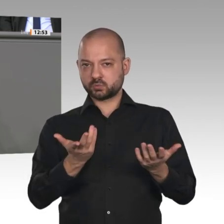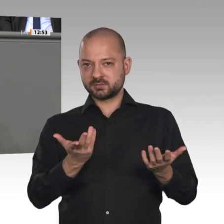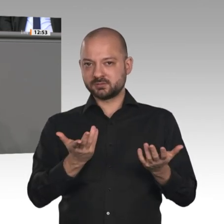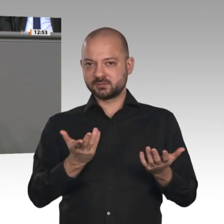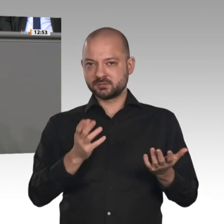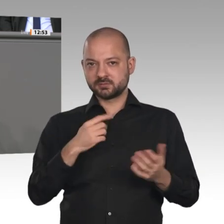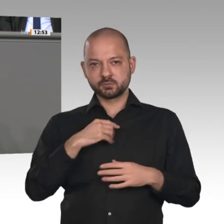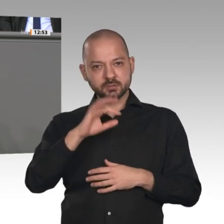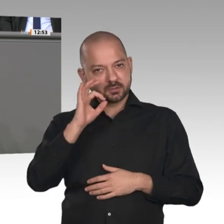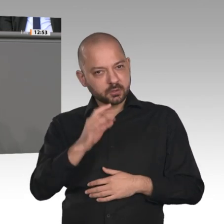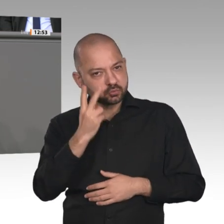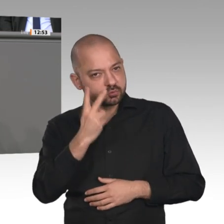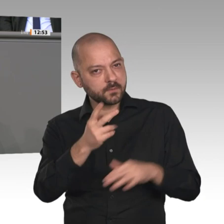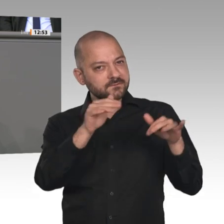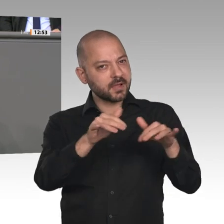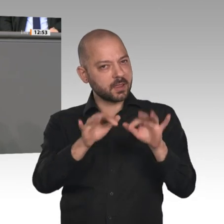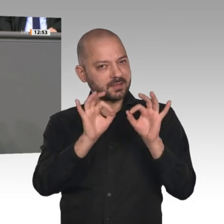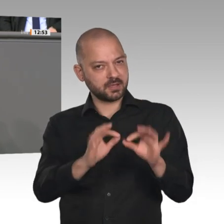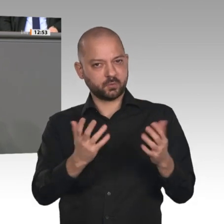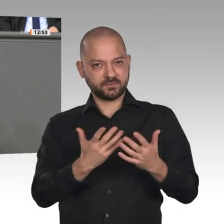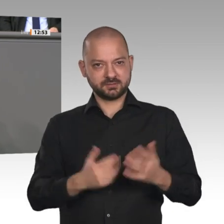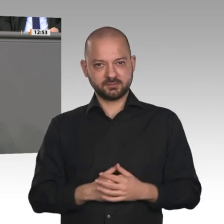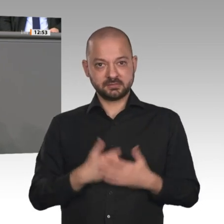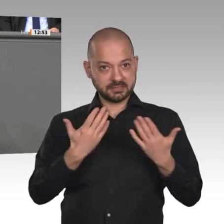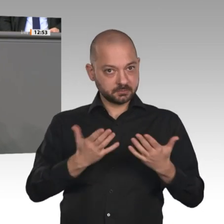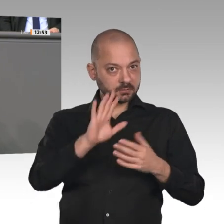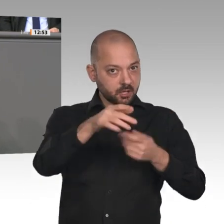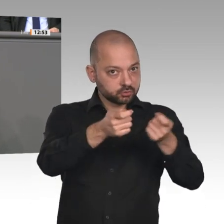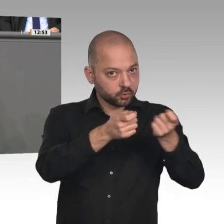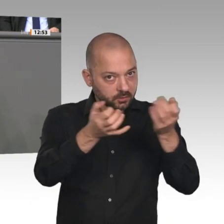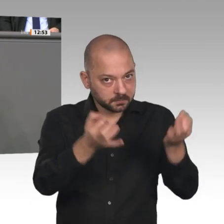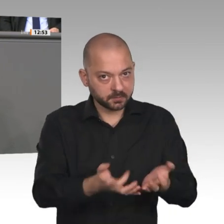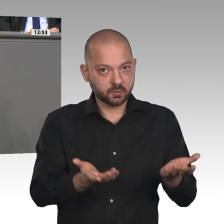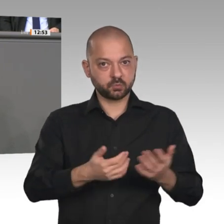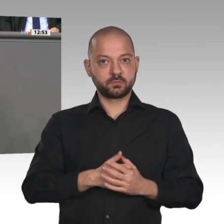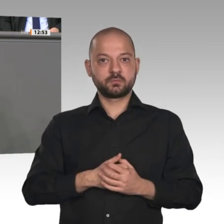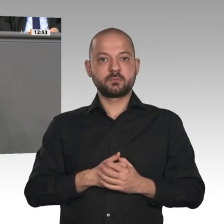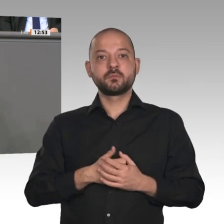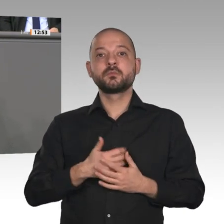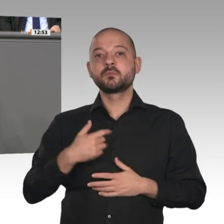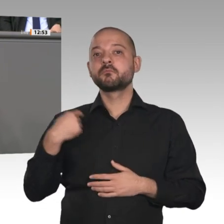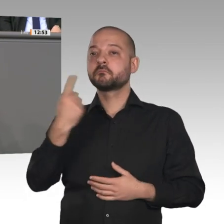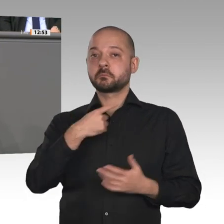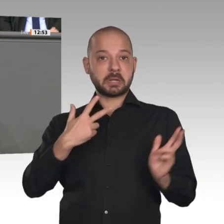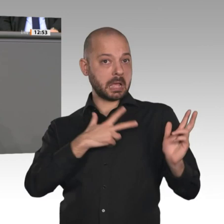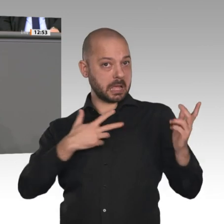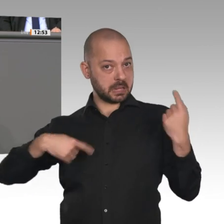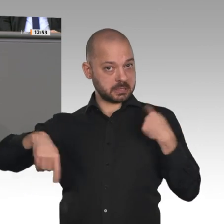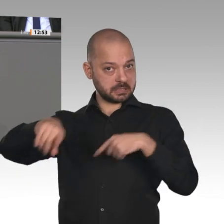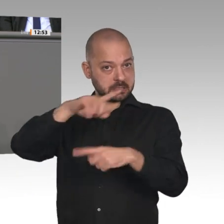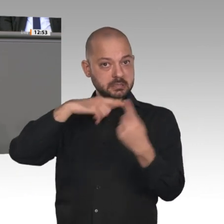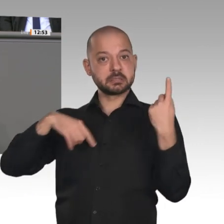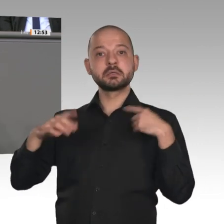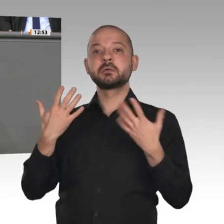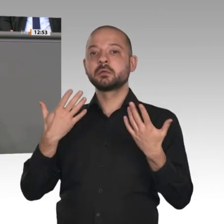Und wenn wir alle ehrlich miteinander sind, haben auch die durchaus sehr guten Gesetzentwürfe Lücken. Gibt es auch